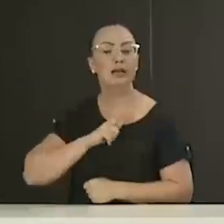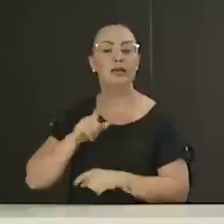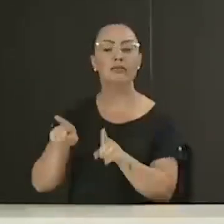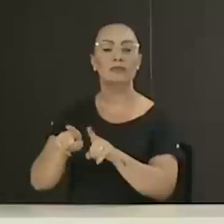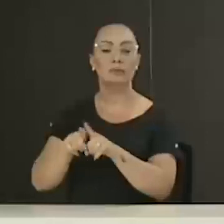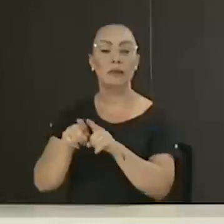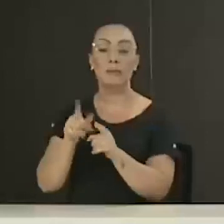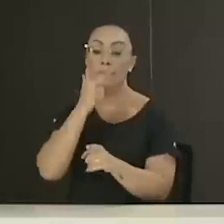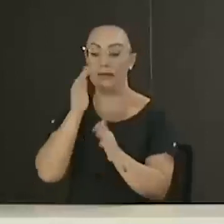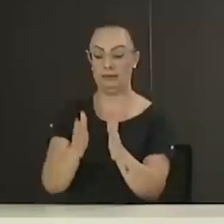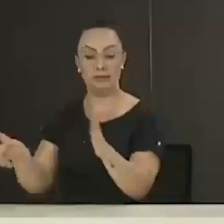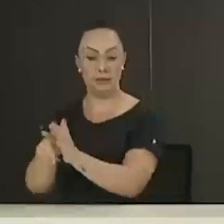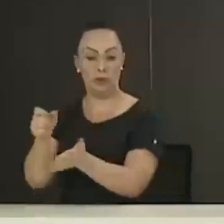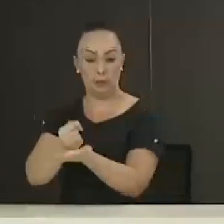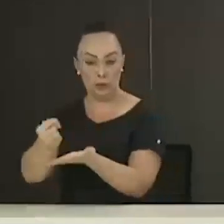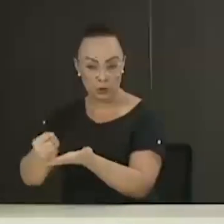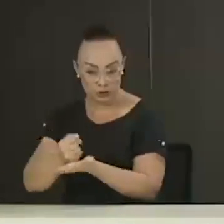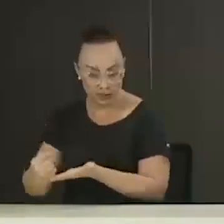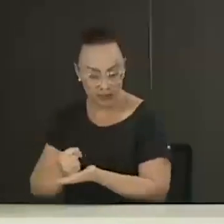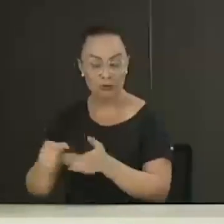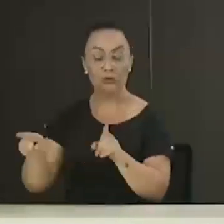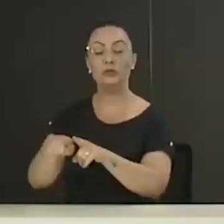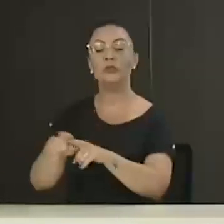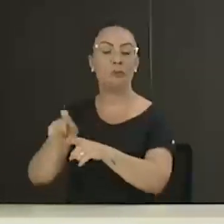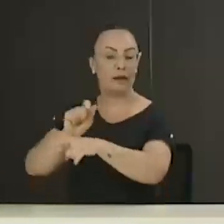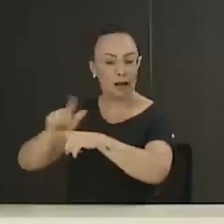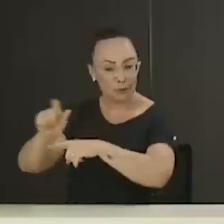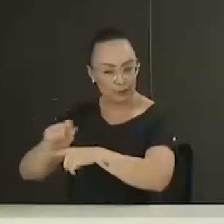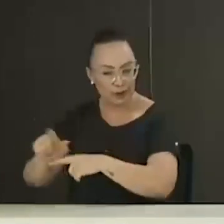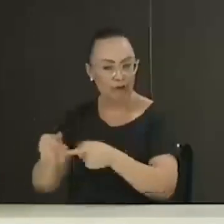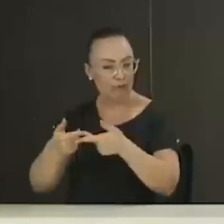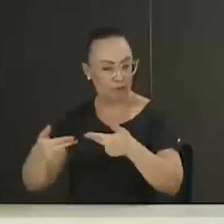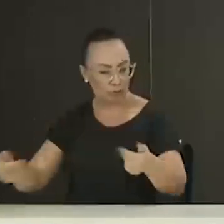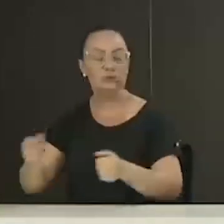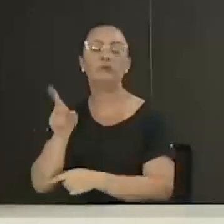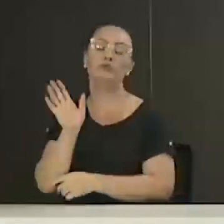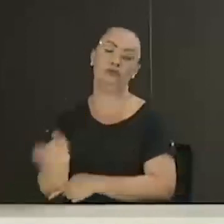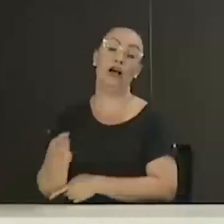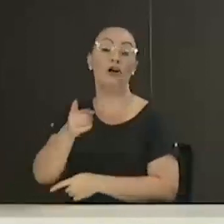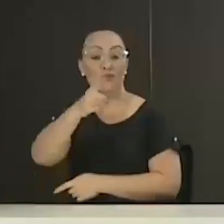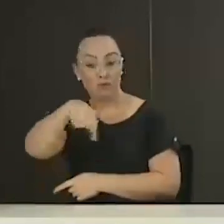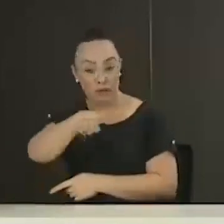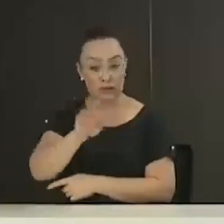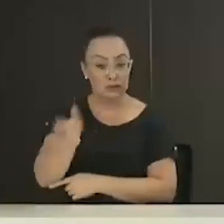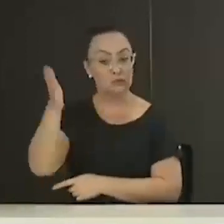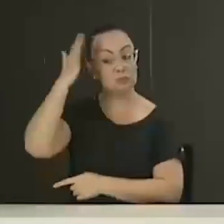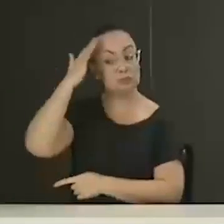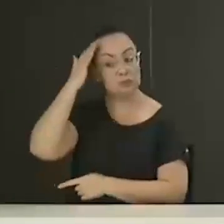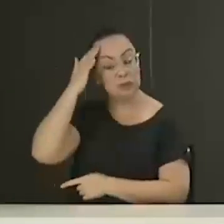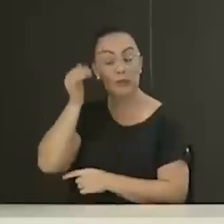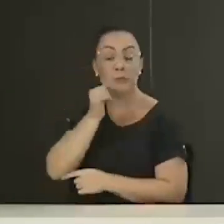e também nos empenhos então será possível de fato você identificar é ao fornecedor